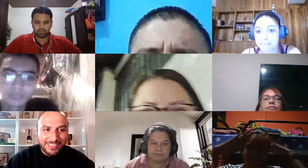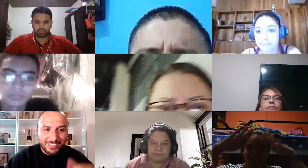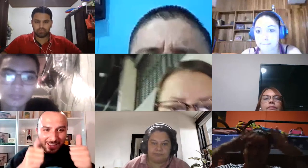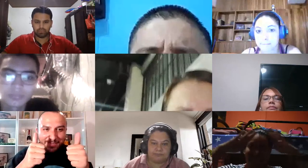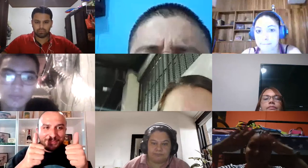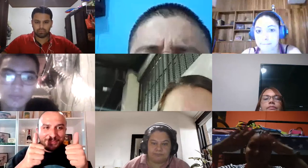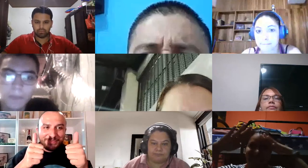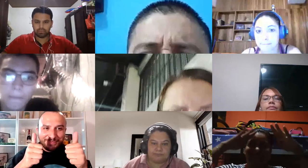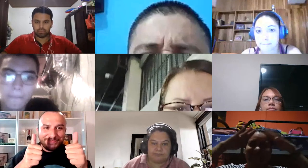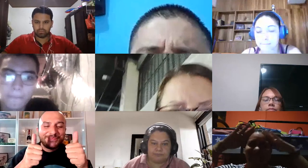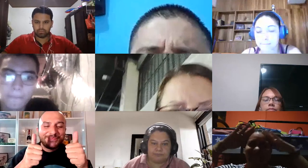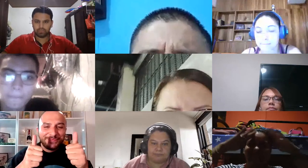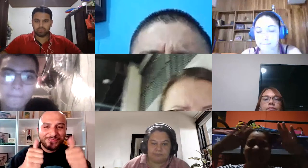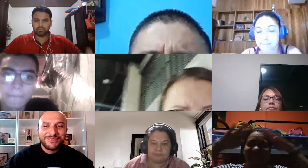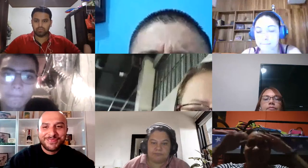Sí.